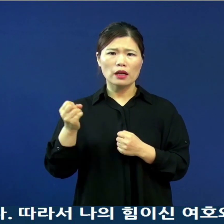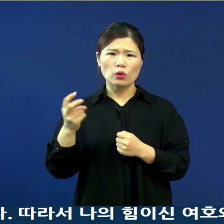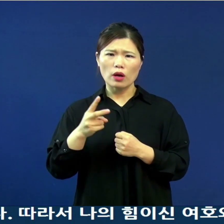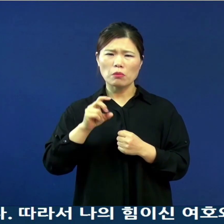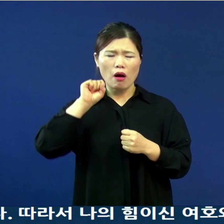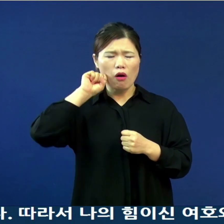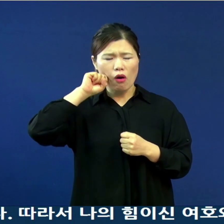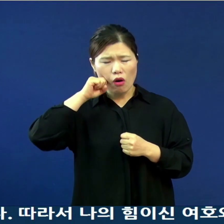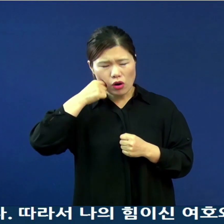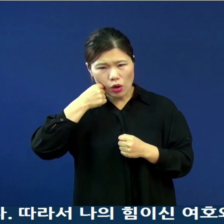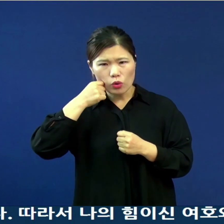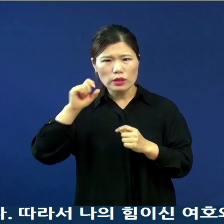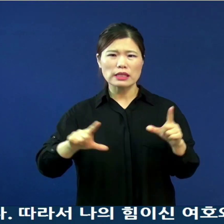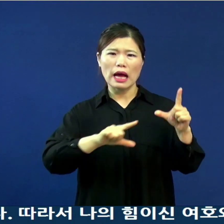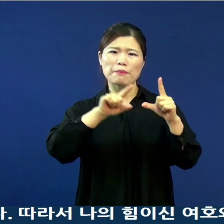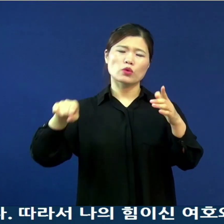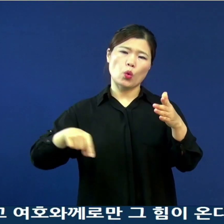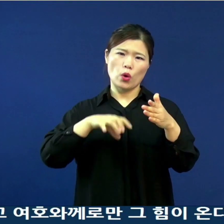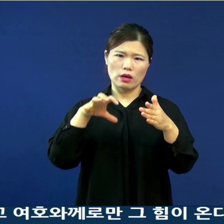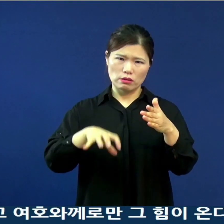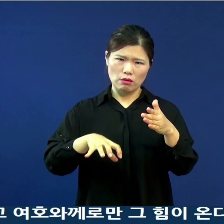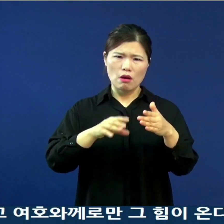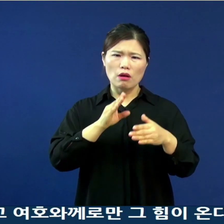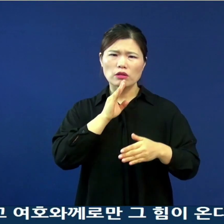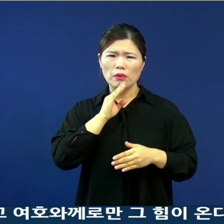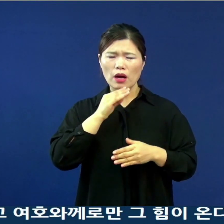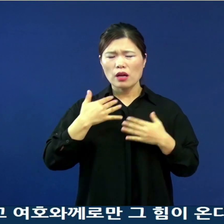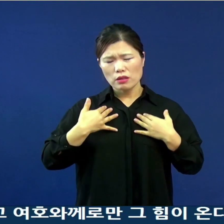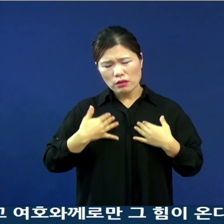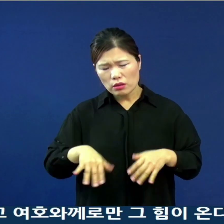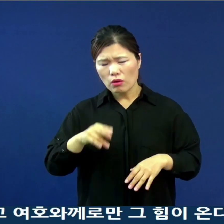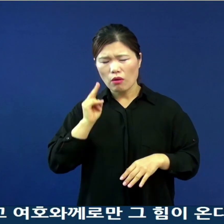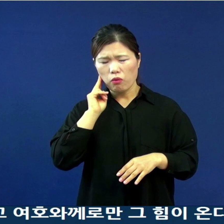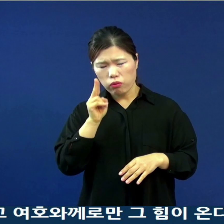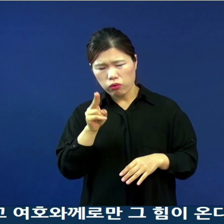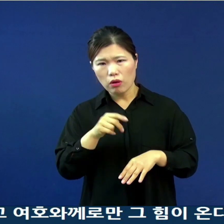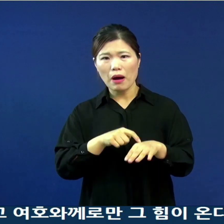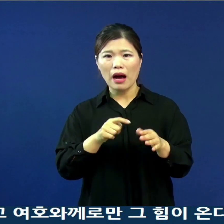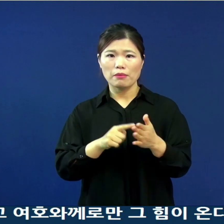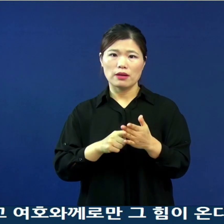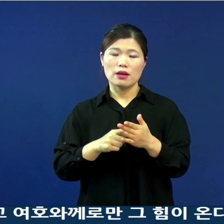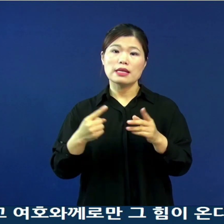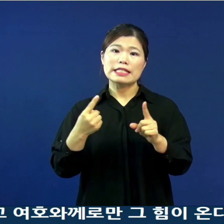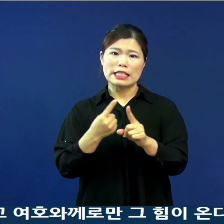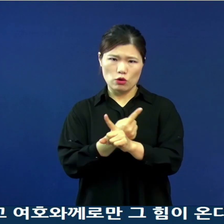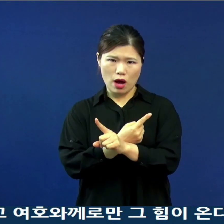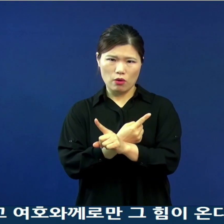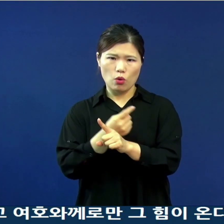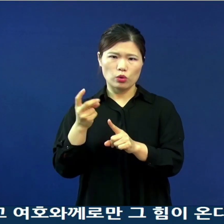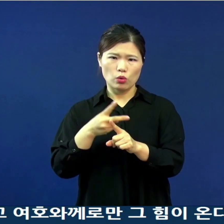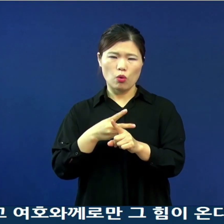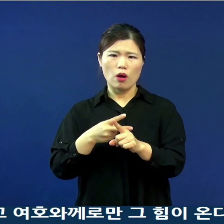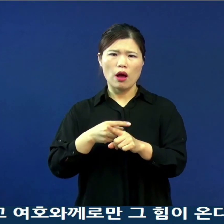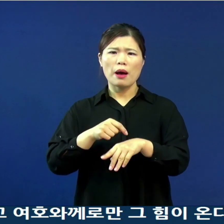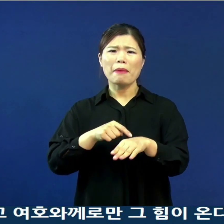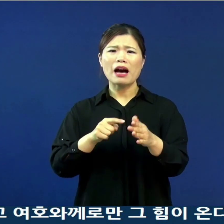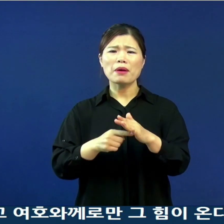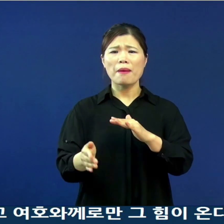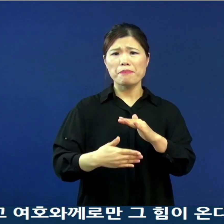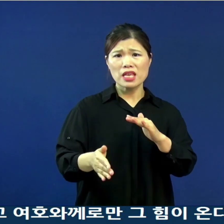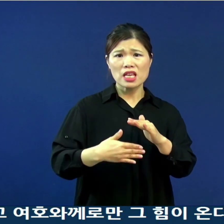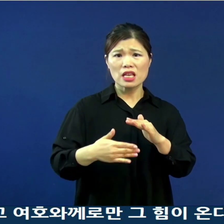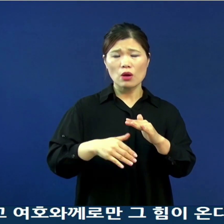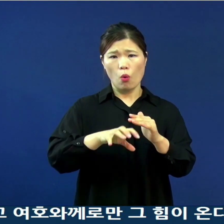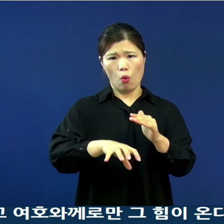같은 삶의 전투 현장에서 지치고 거칠어진 마음을 위로하고 치유하고 빈 마음의 공간을 채울